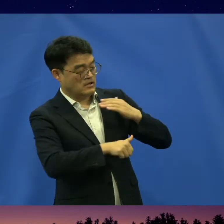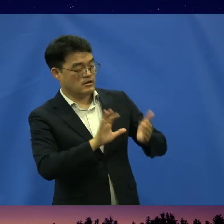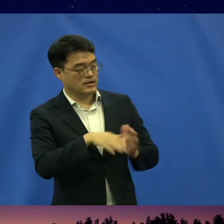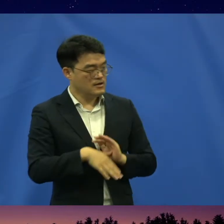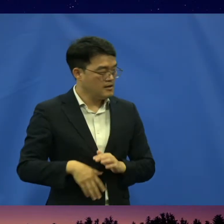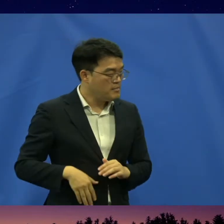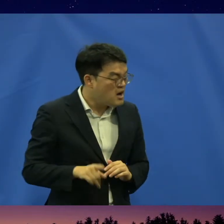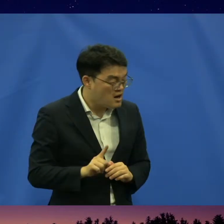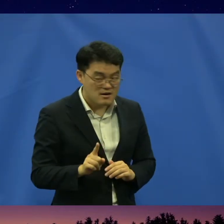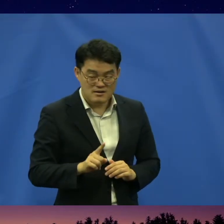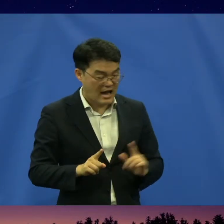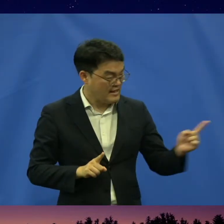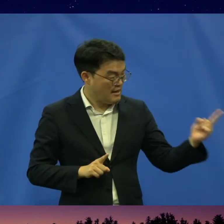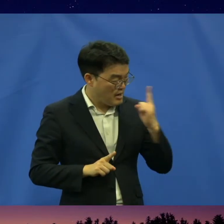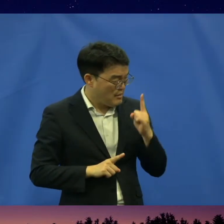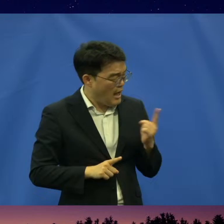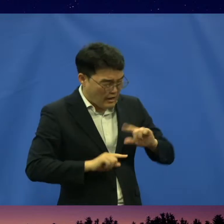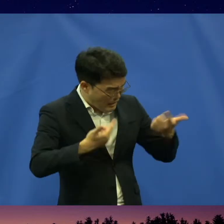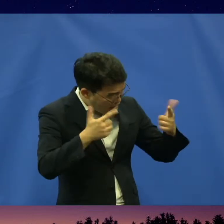일일이 해명하러 다니지 말라.